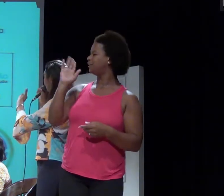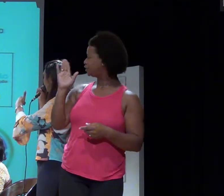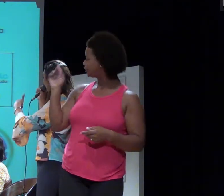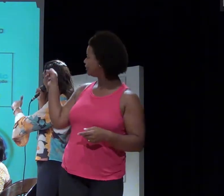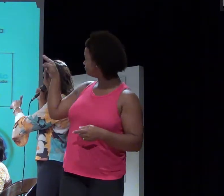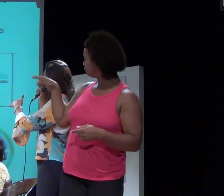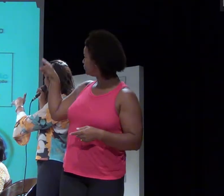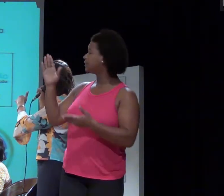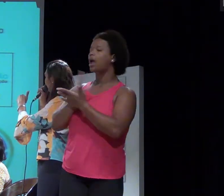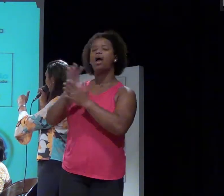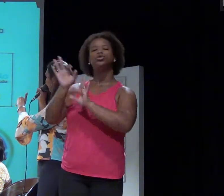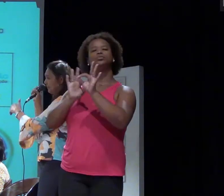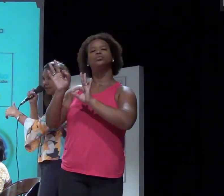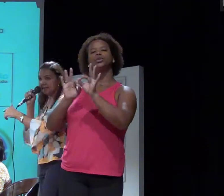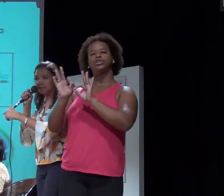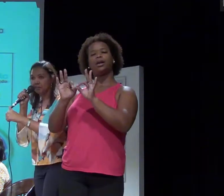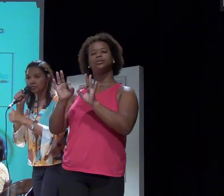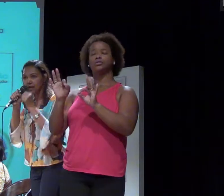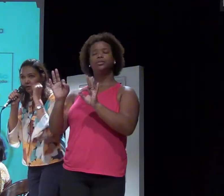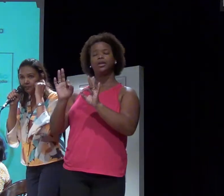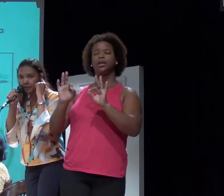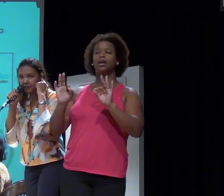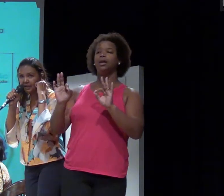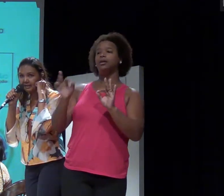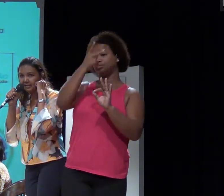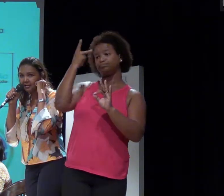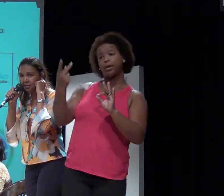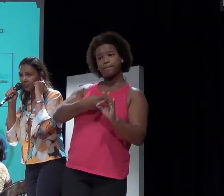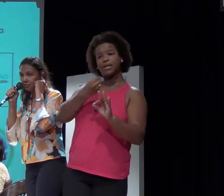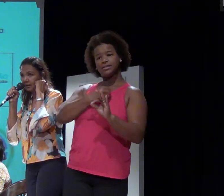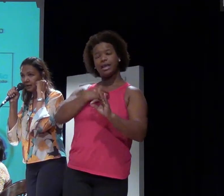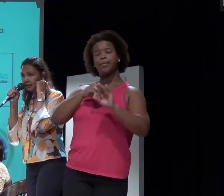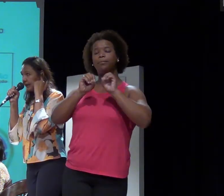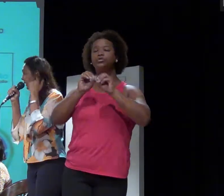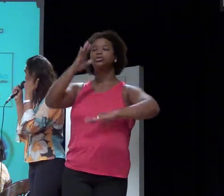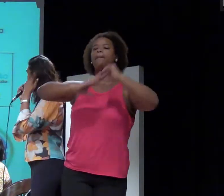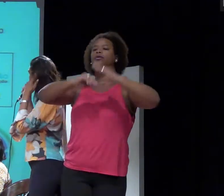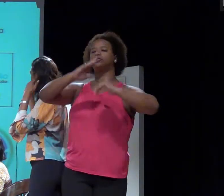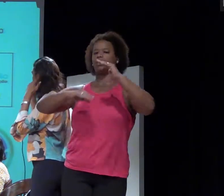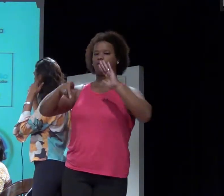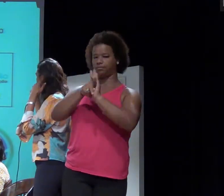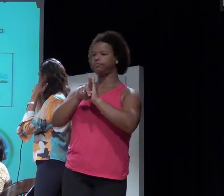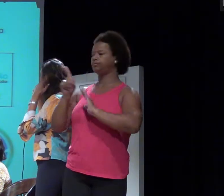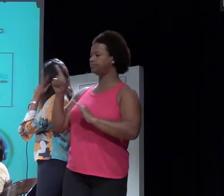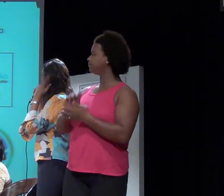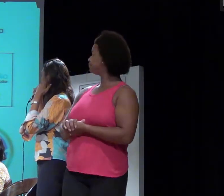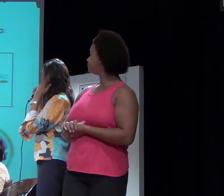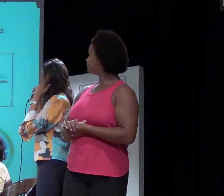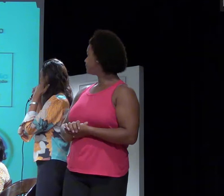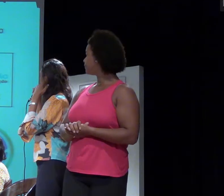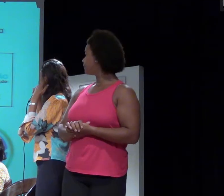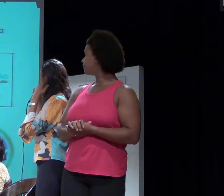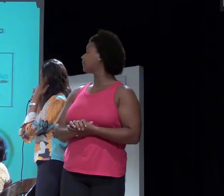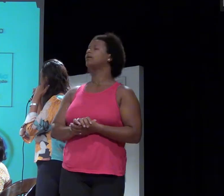aqui são alguns projetos que eles participam a nível profissionalizante, alguns do MEC, né, outros do Estado,